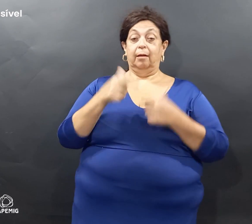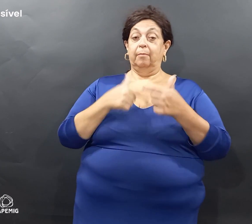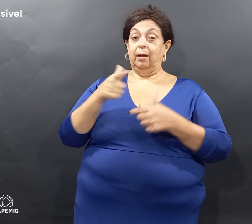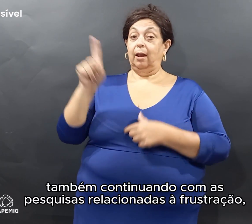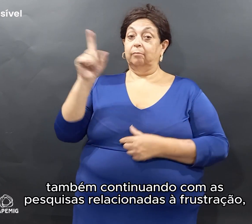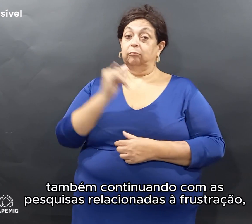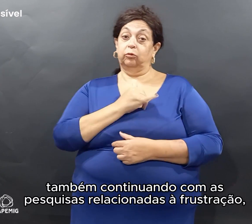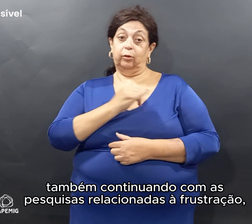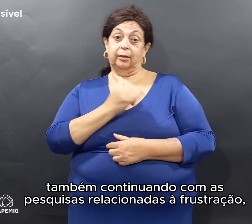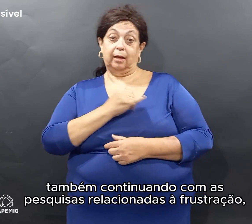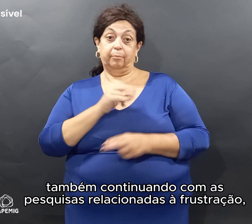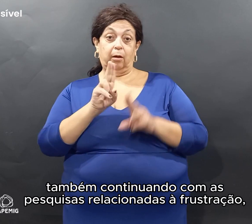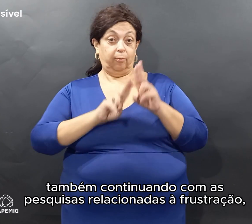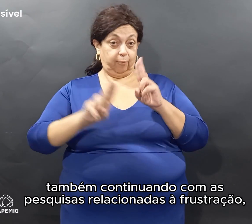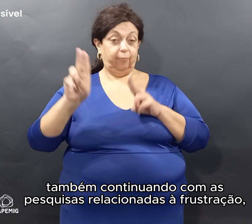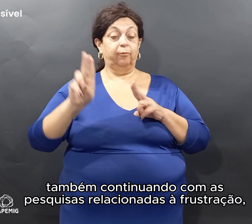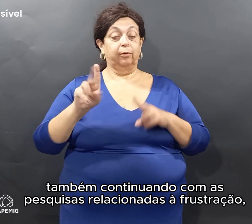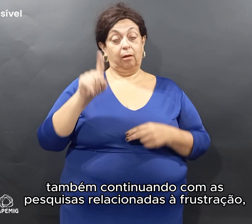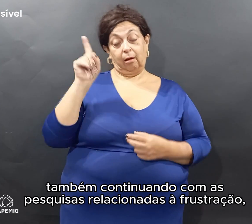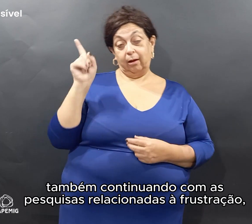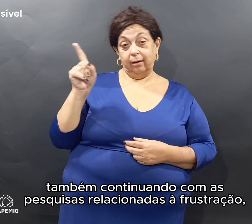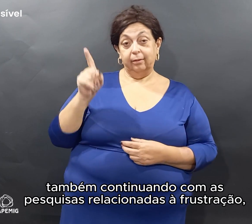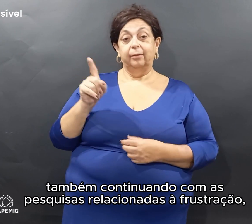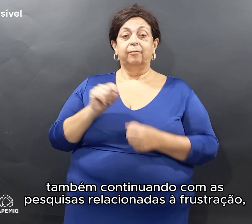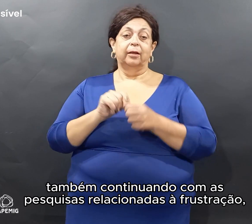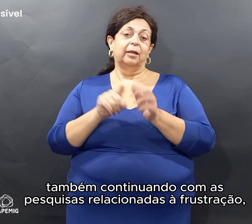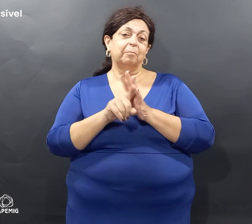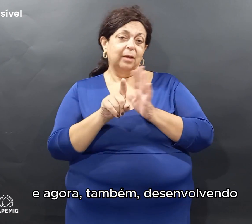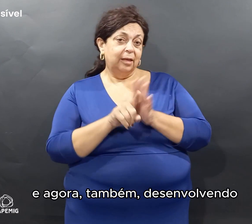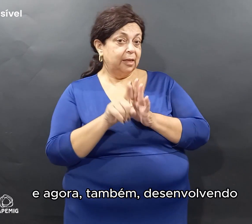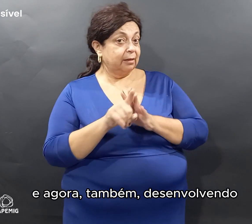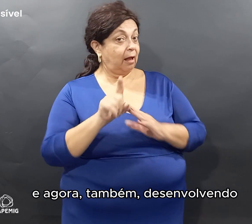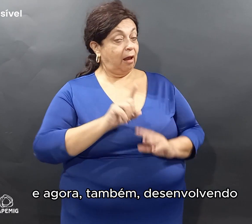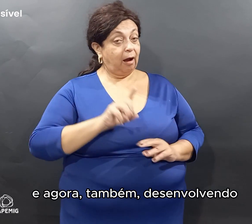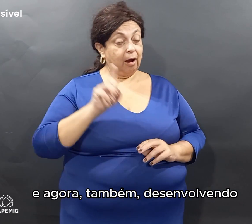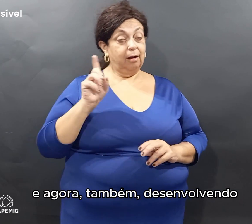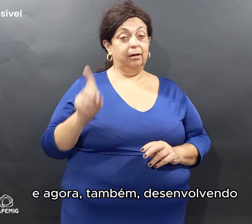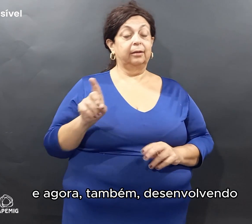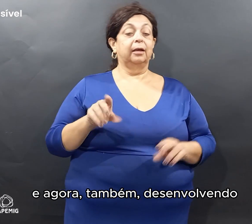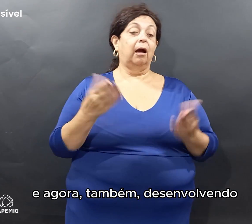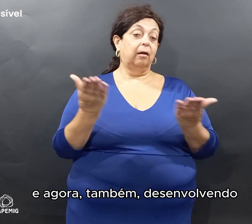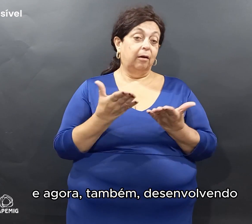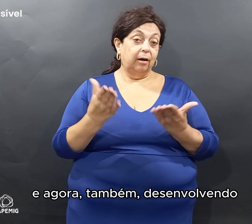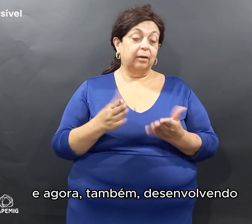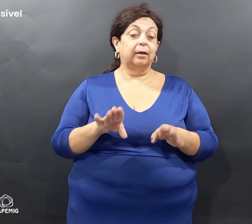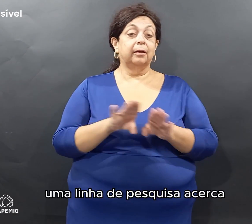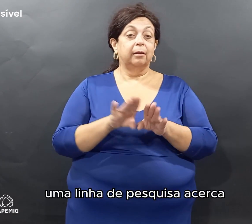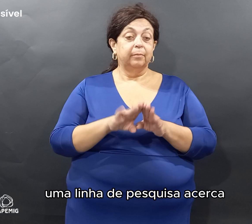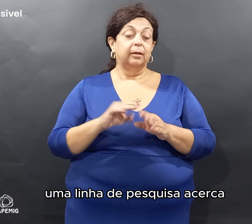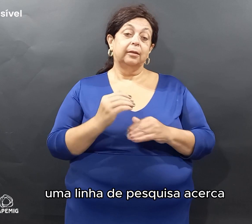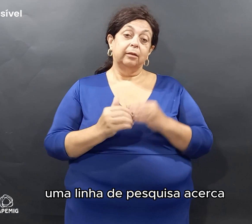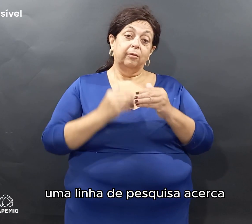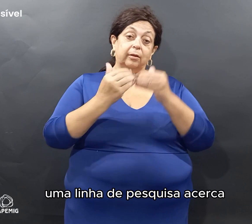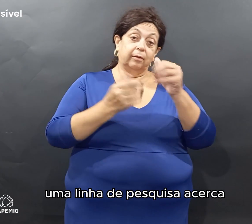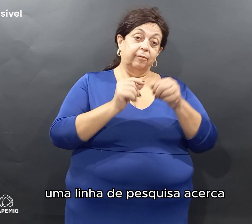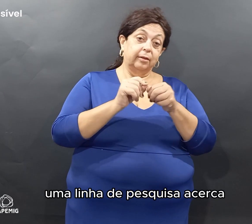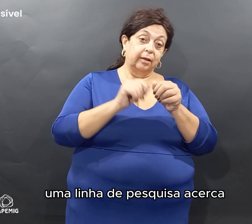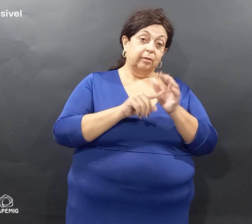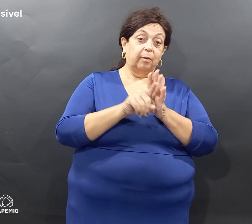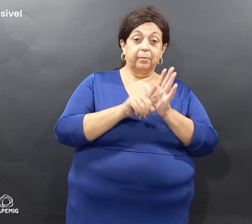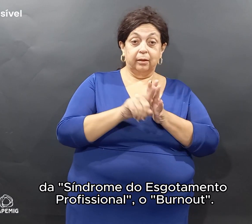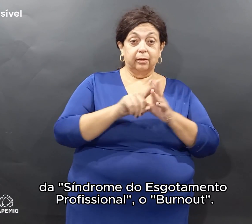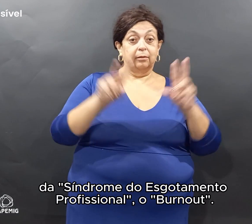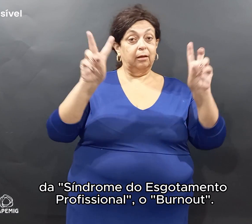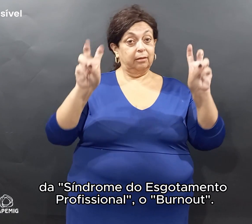Tuiutaba, também continuando com as pesquisas relacionadas à frustração e agora também desenvolvendo uma linha de pesquisa